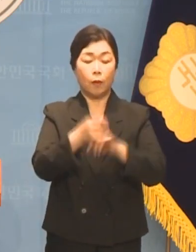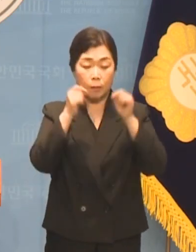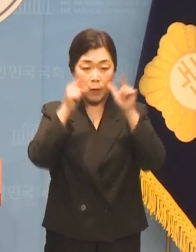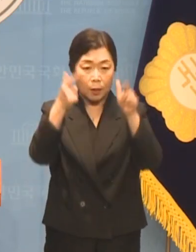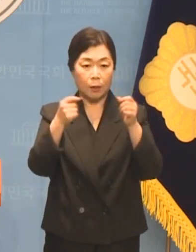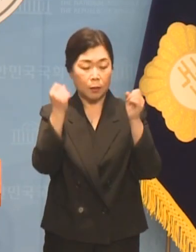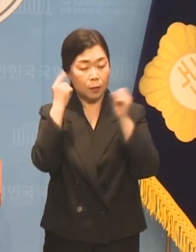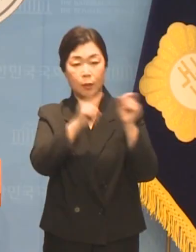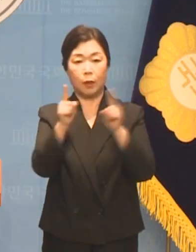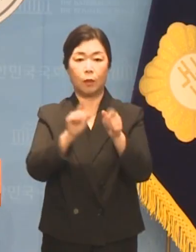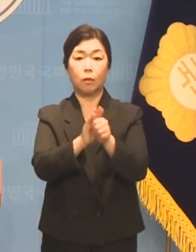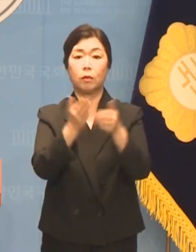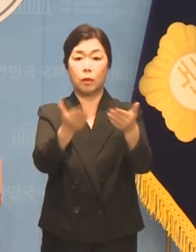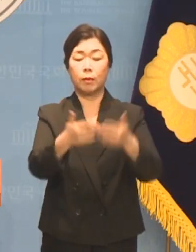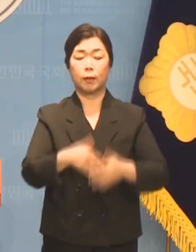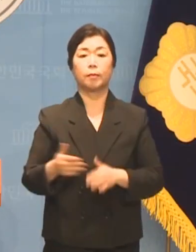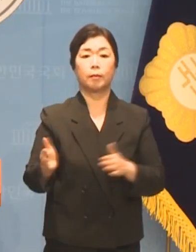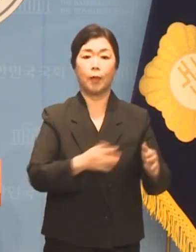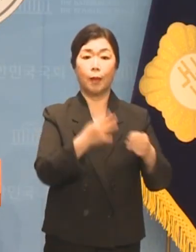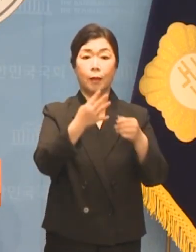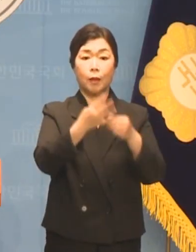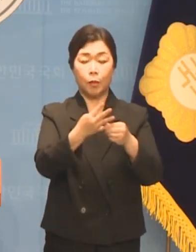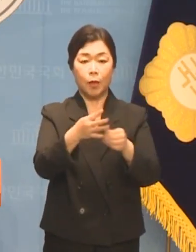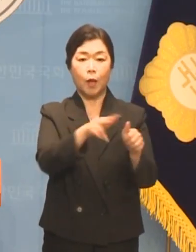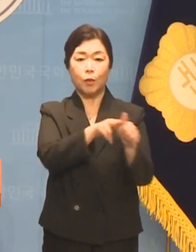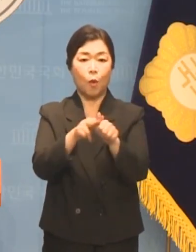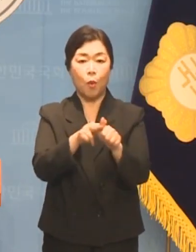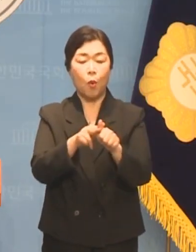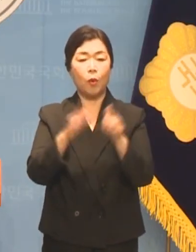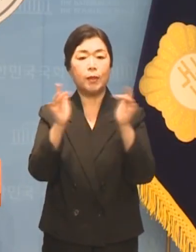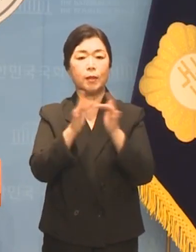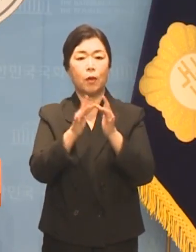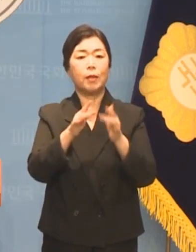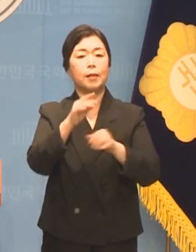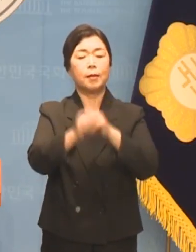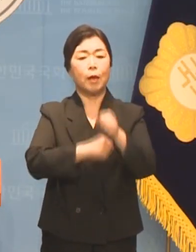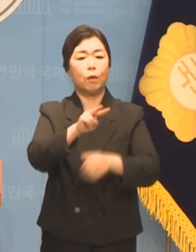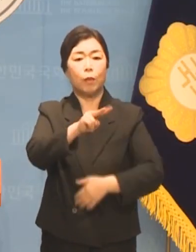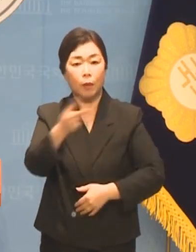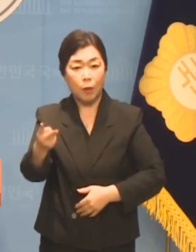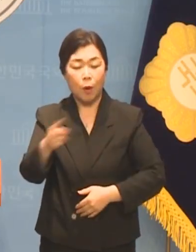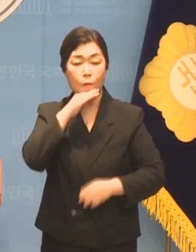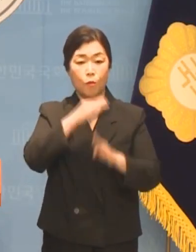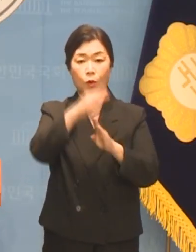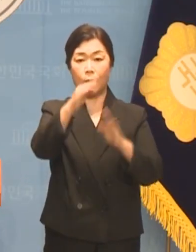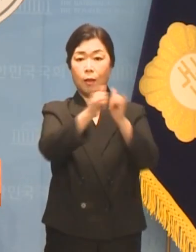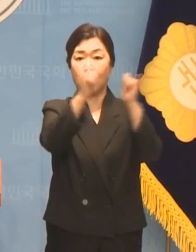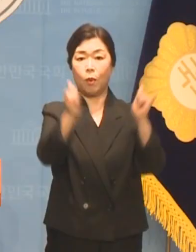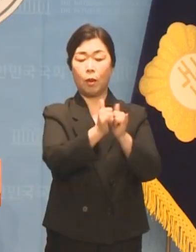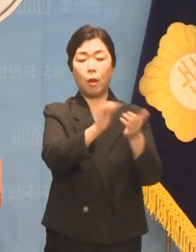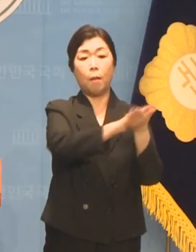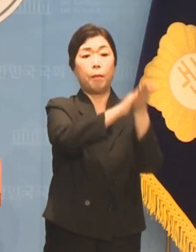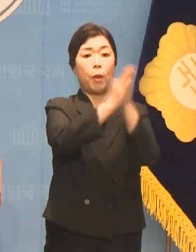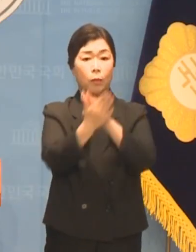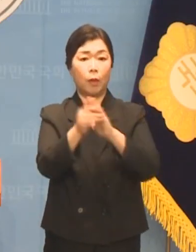깨우겠습니다. 넷째, 정보의 디지털 자유 쓰나미로 북한 사회의 변화를